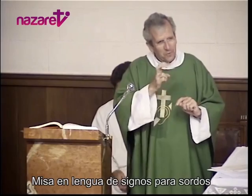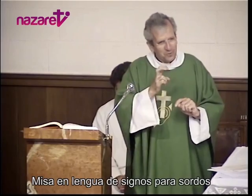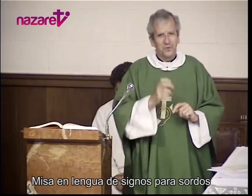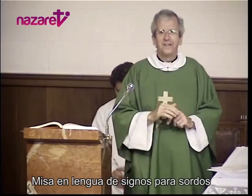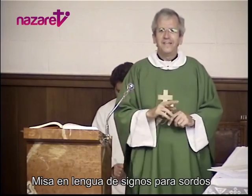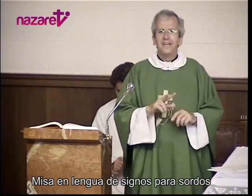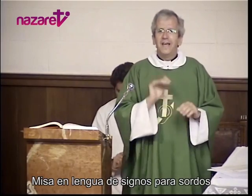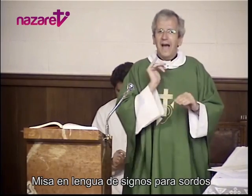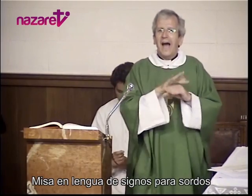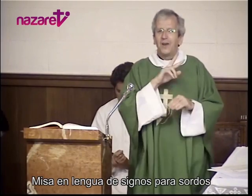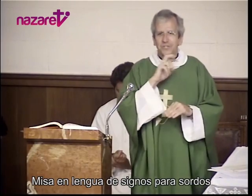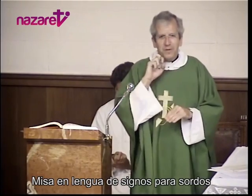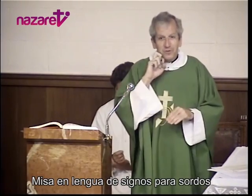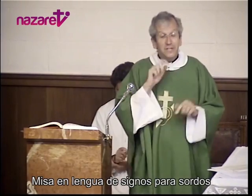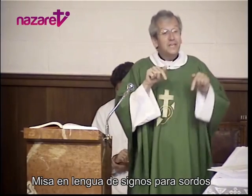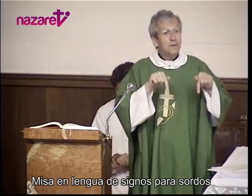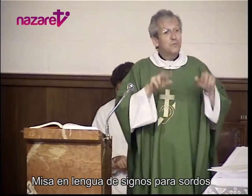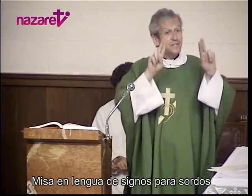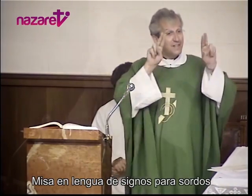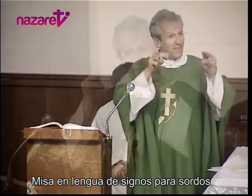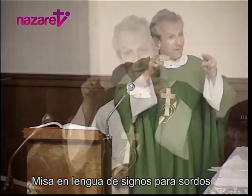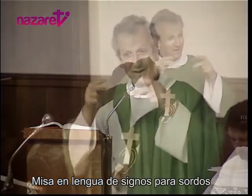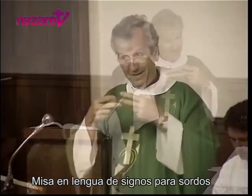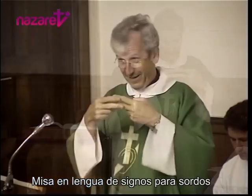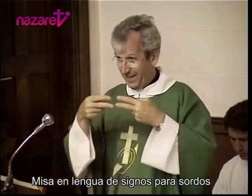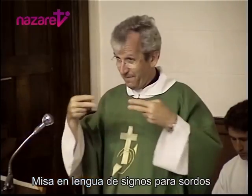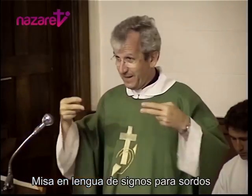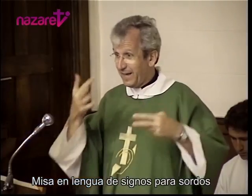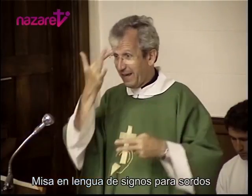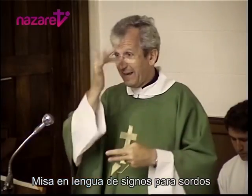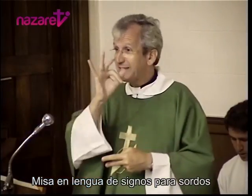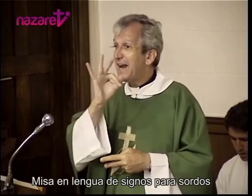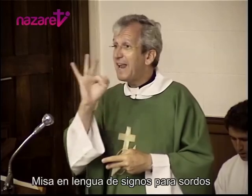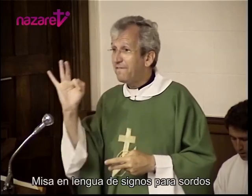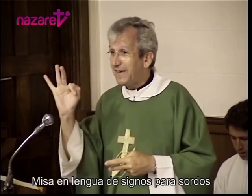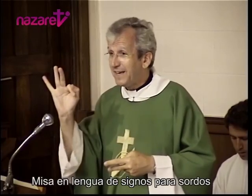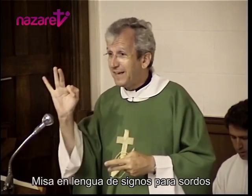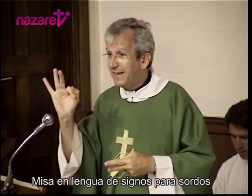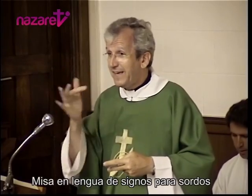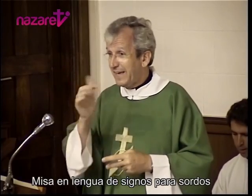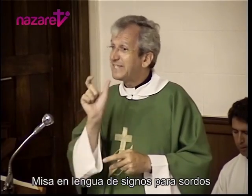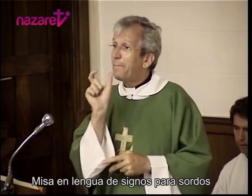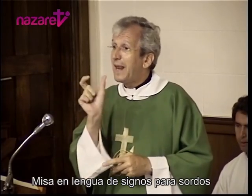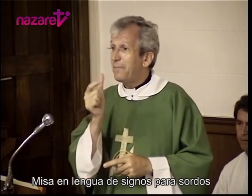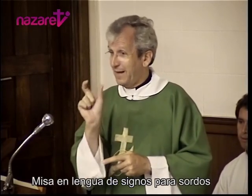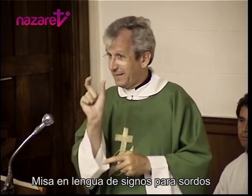otro, a los hebreos. Y veremos que el tema que define es la fe. Esa palabra tan